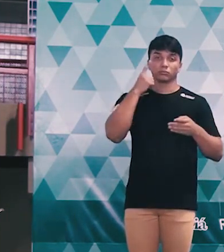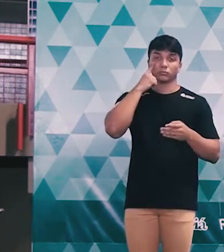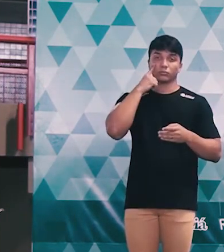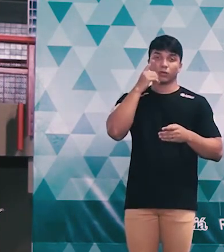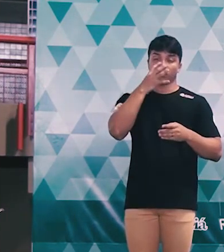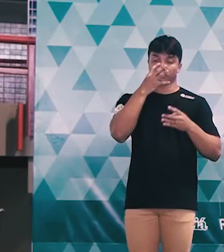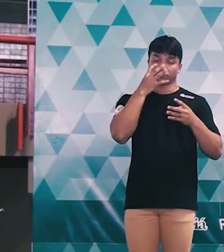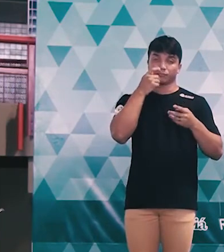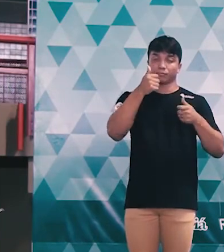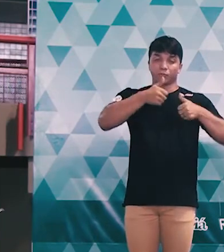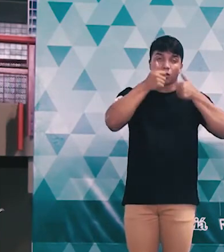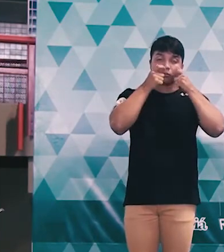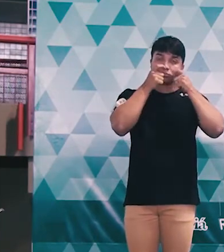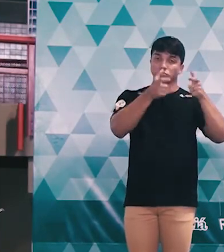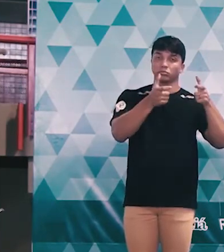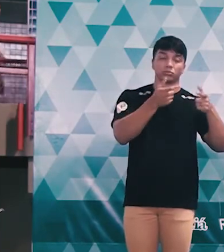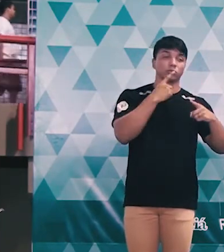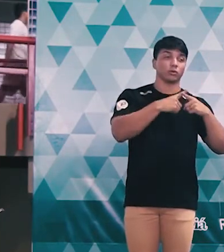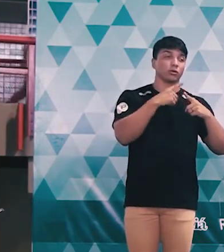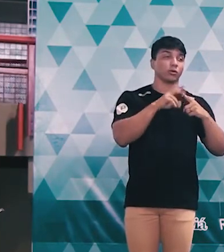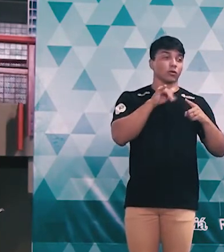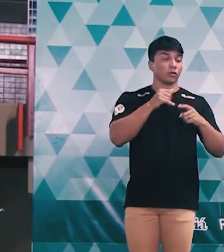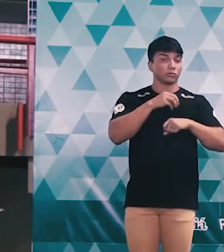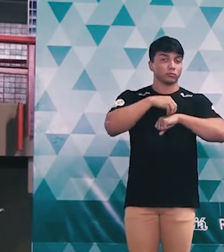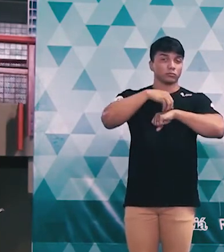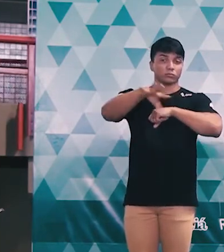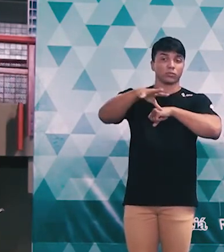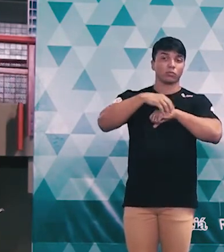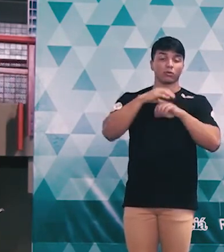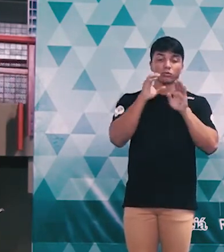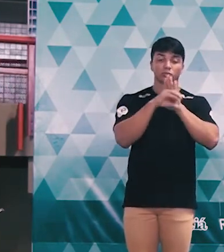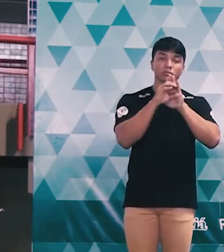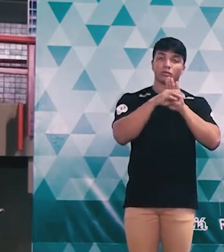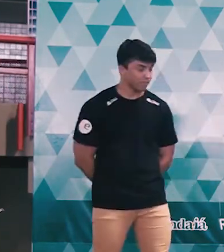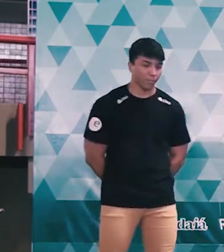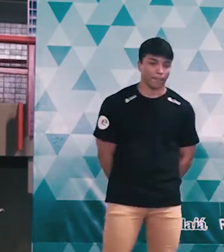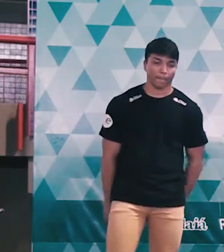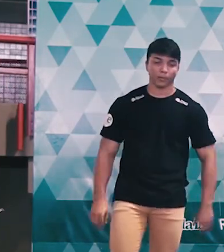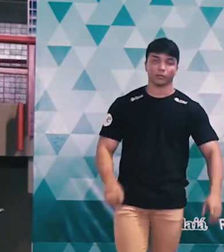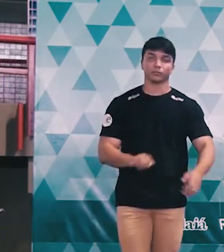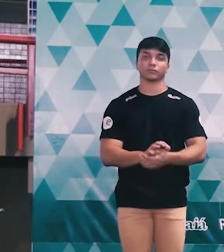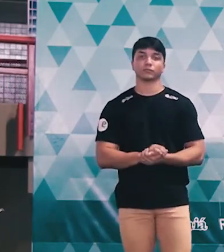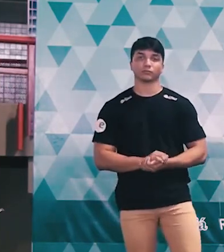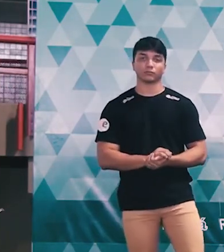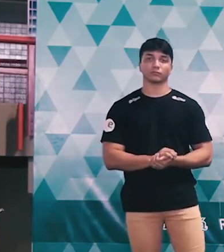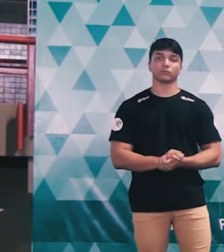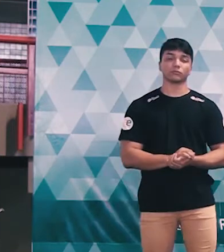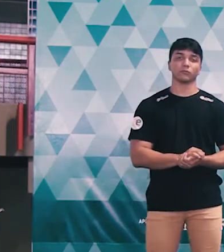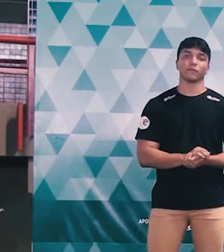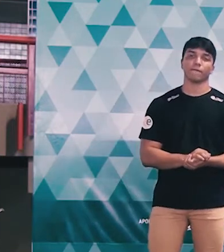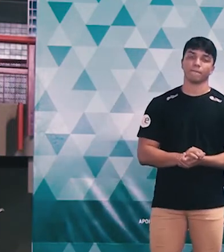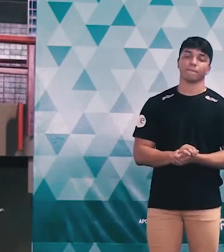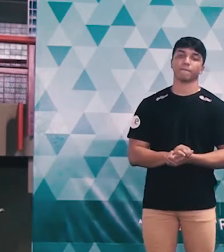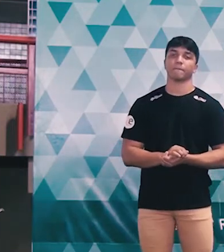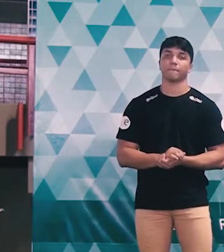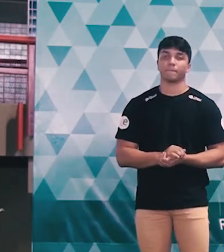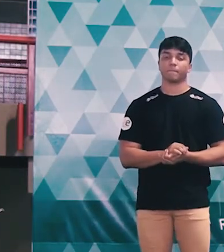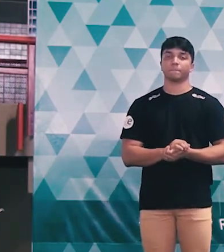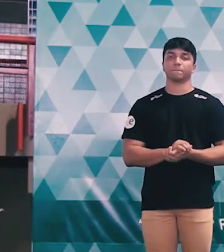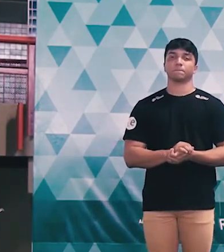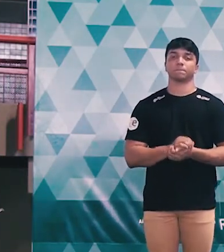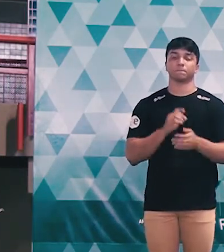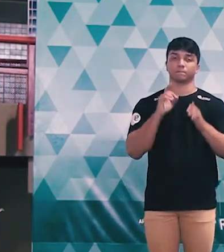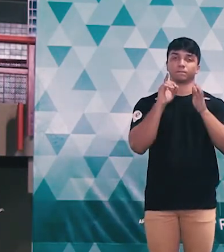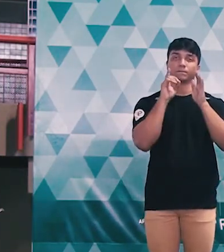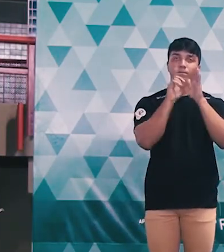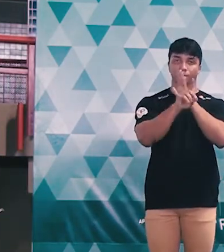Prestem muita atenção, porque eu vou passar para vocês um conceito que é super fácil. Galera, então assim, a próxima questão que eu vou resolver